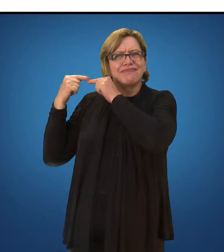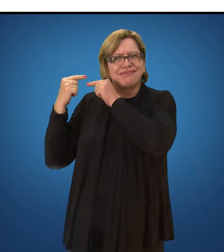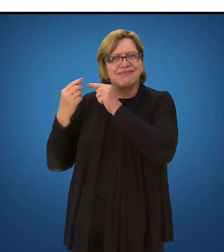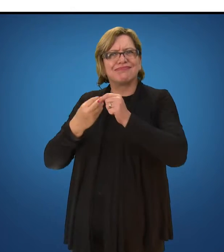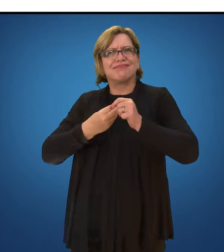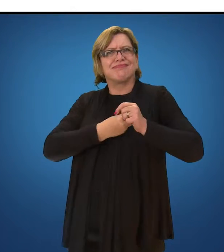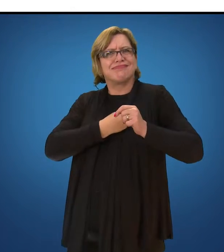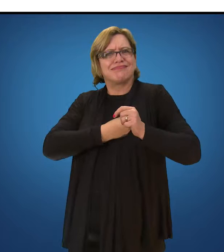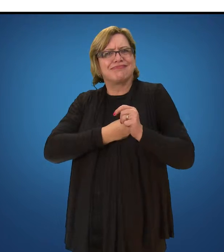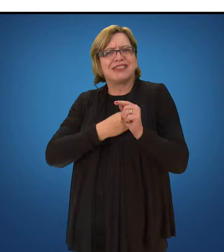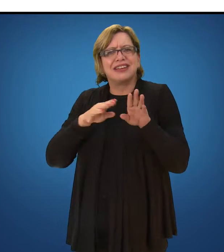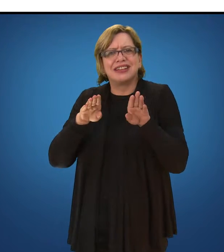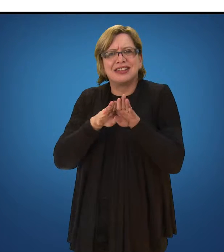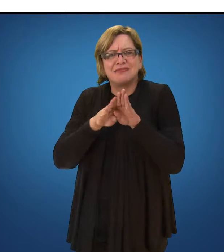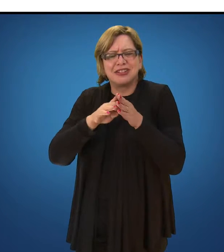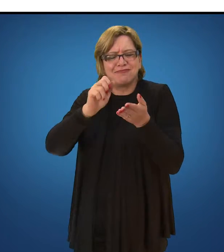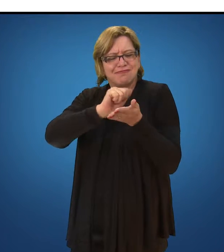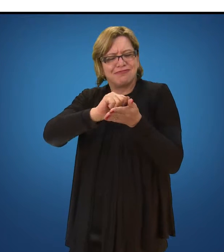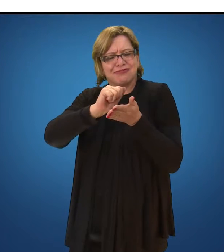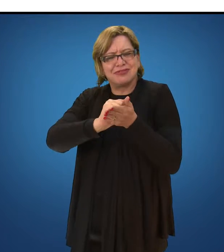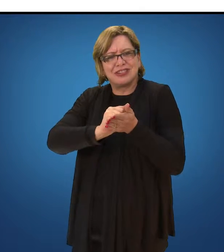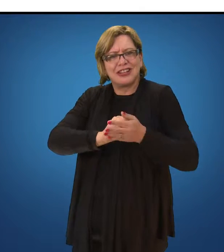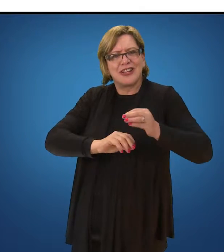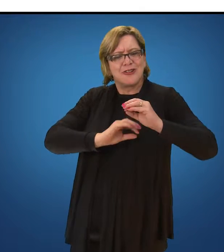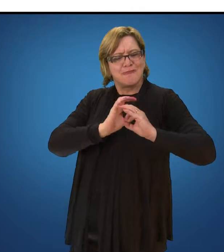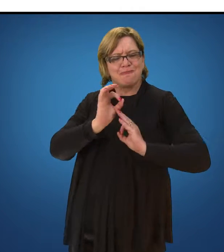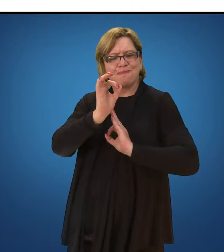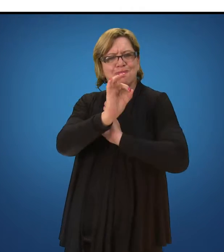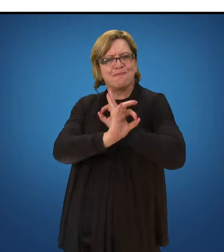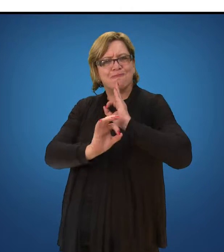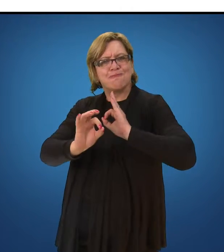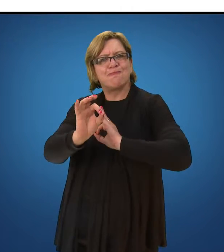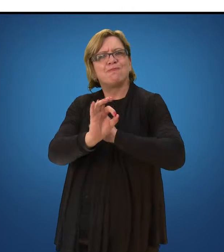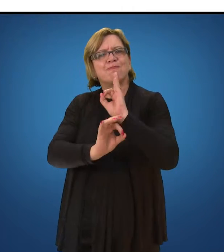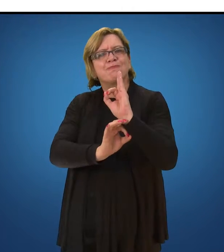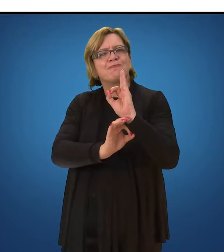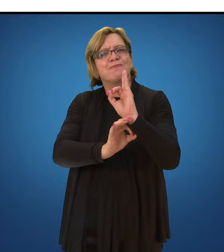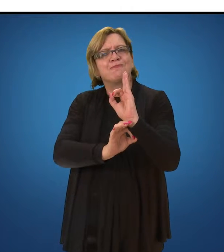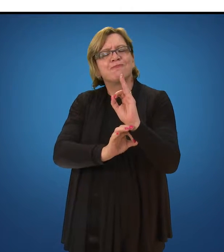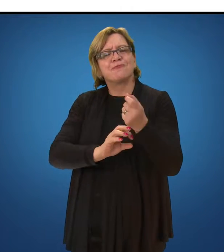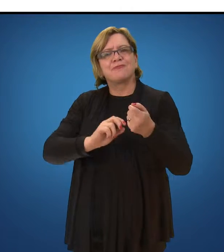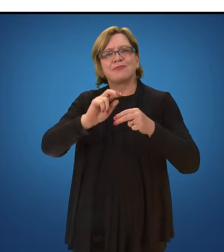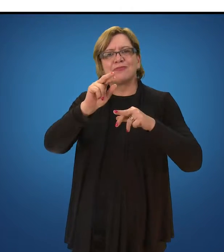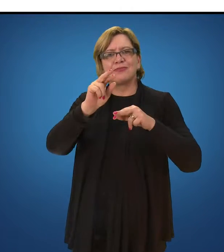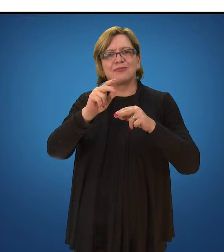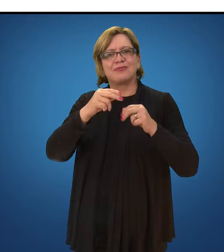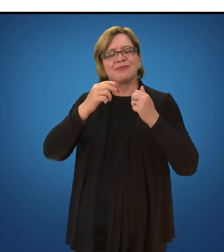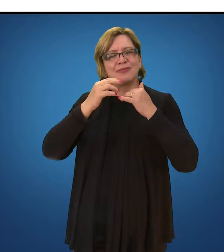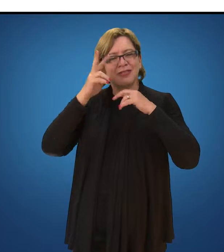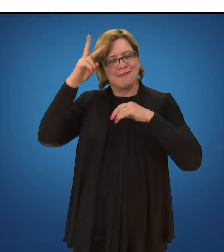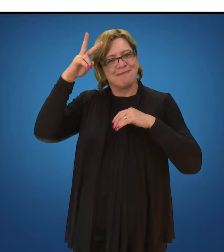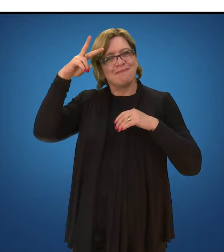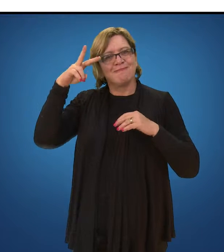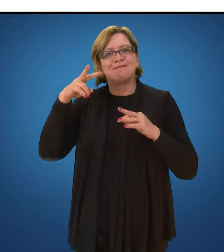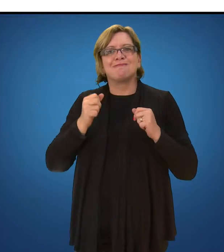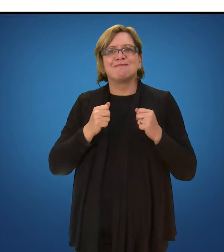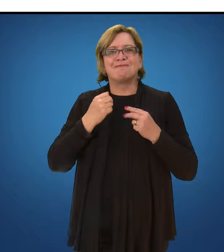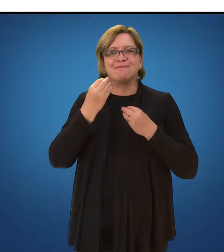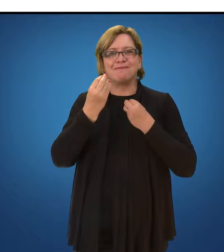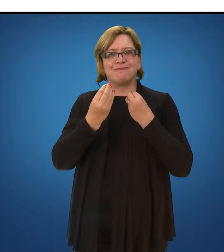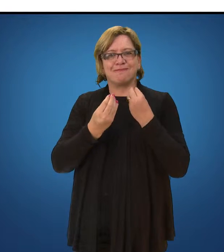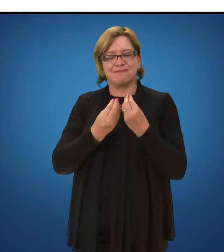minha memória e reproduzo, reconstituo eles na forma de uma narrativa, na forma de